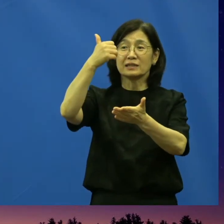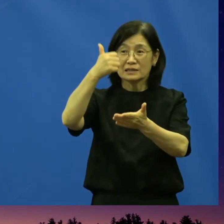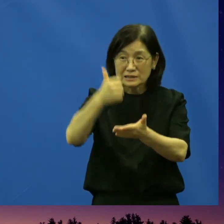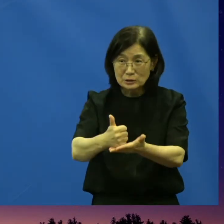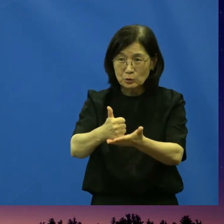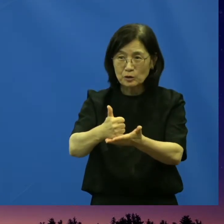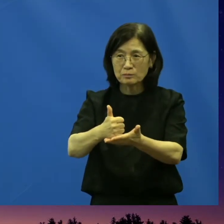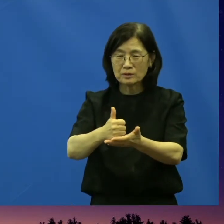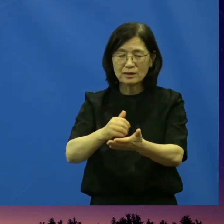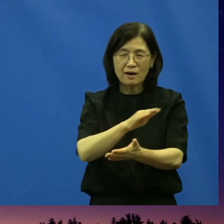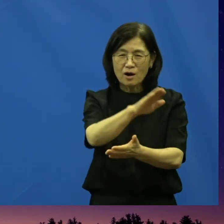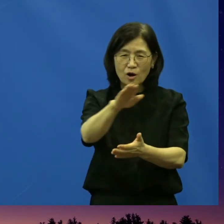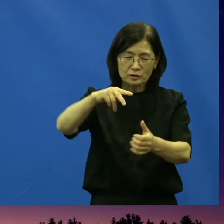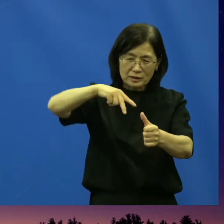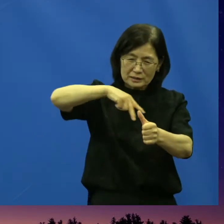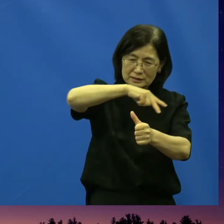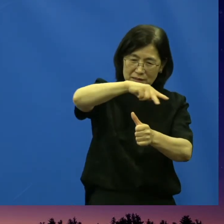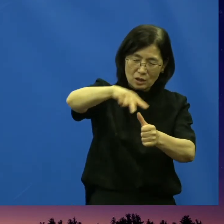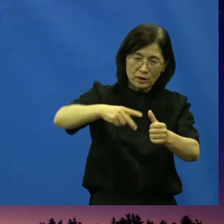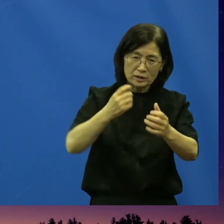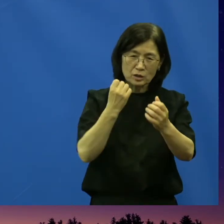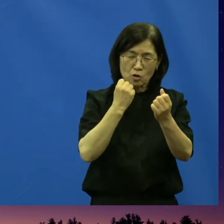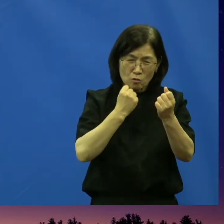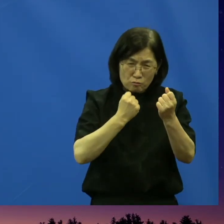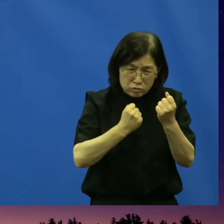어떤 상황에서도 그리스도에게 피하십시오.